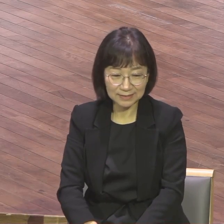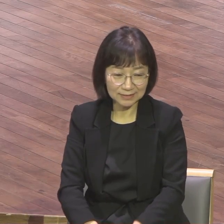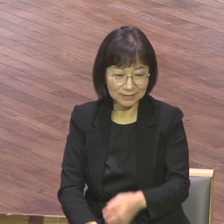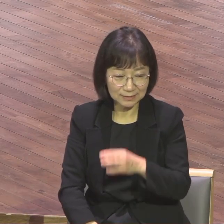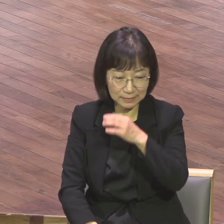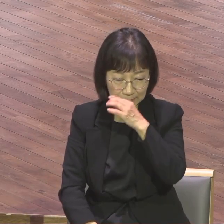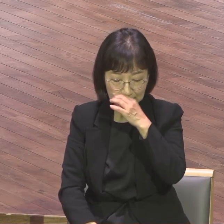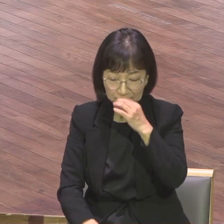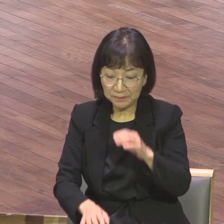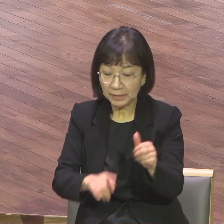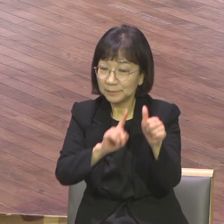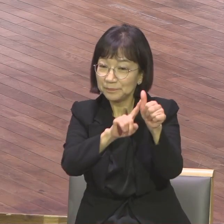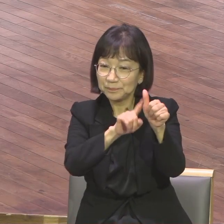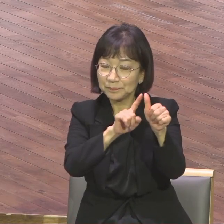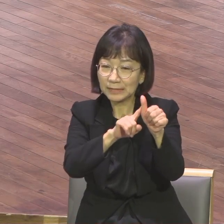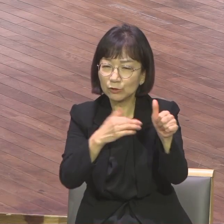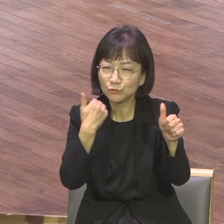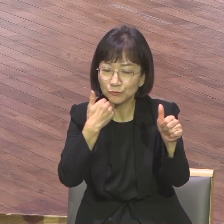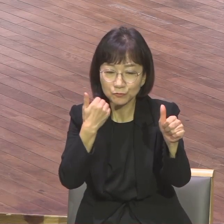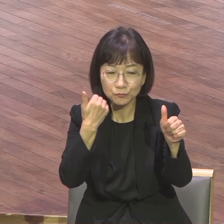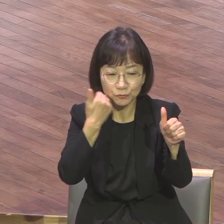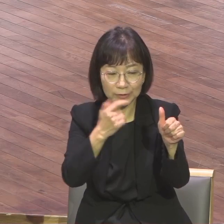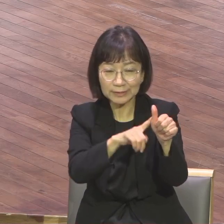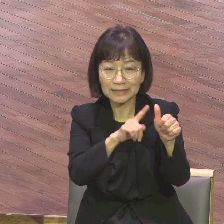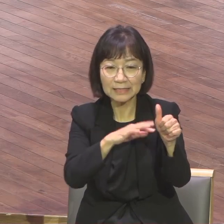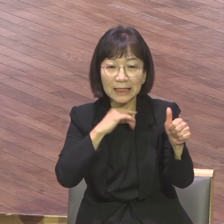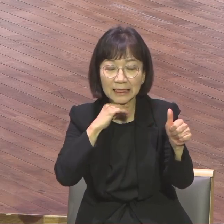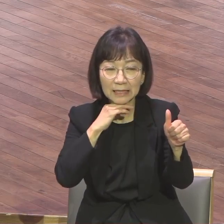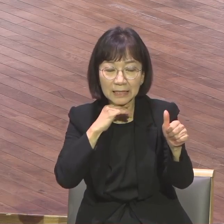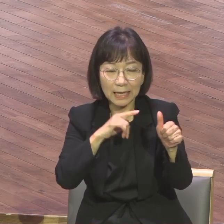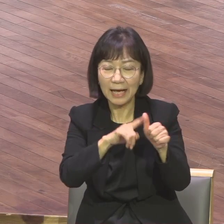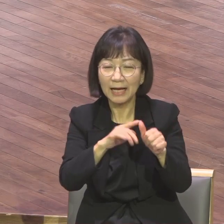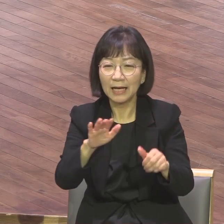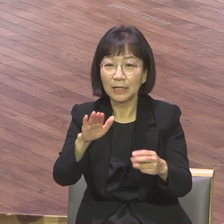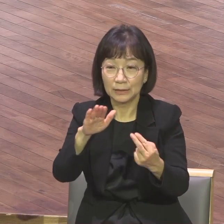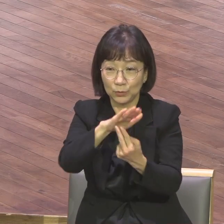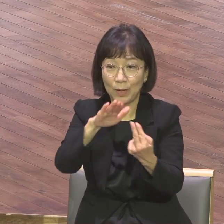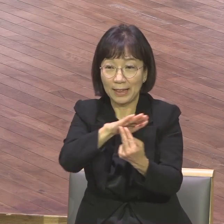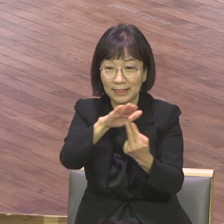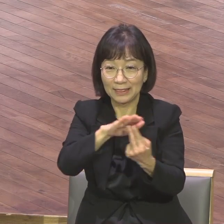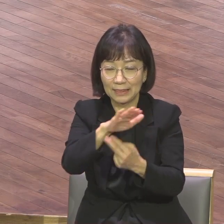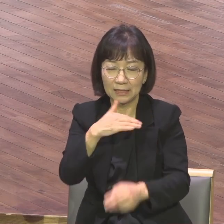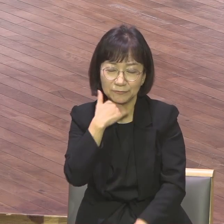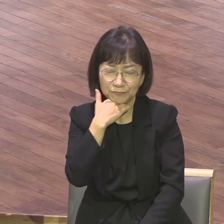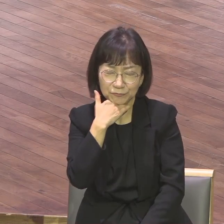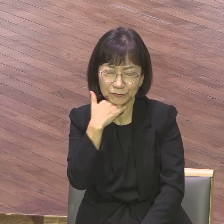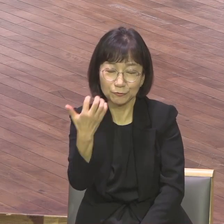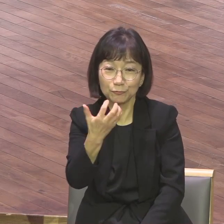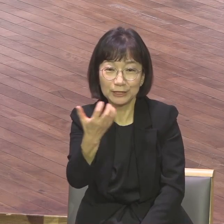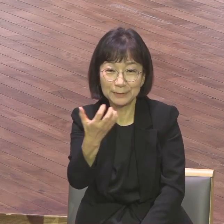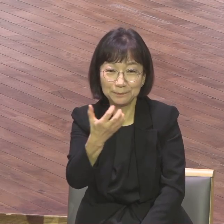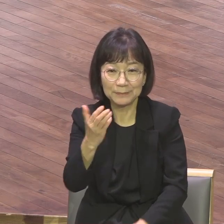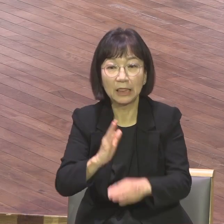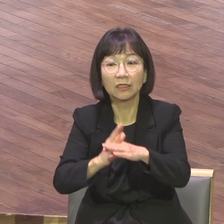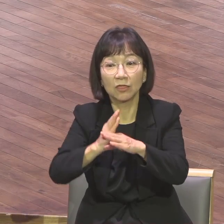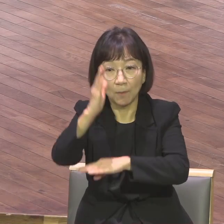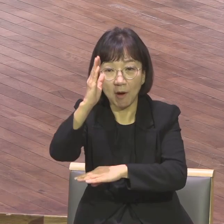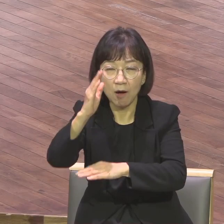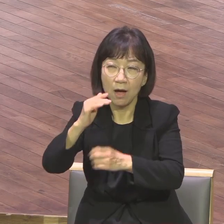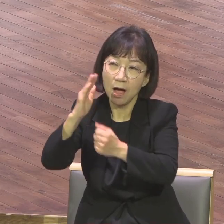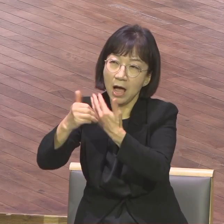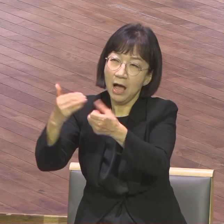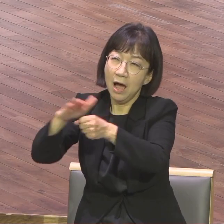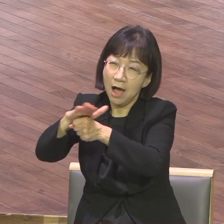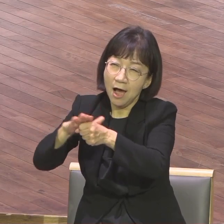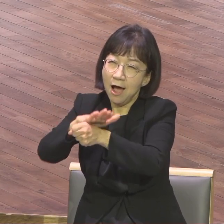90이 넘게 인생 살면서 얼마나 이 하나님에 대한 체험을 요한이 많이 했지. 이